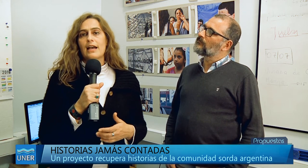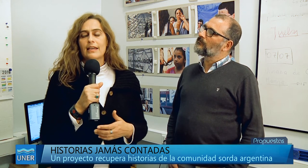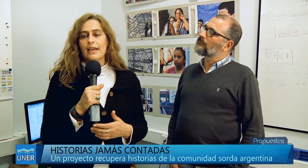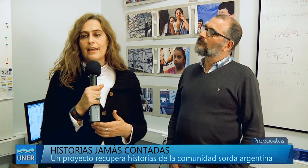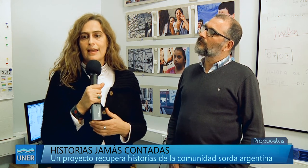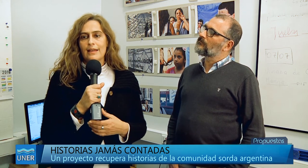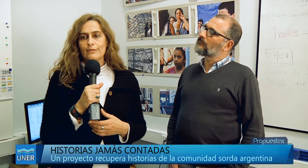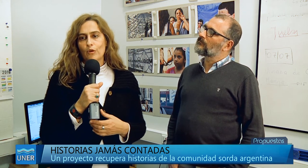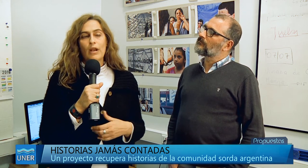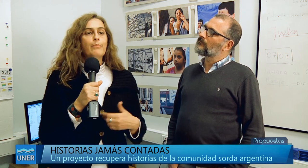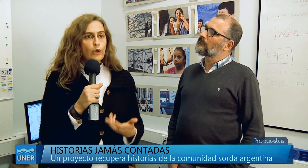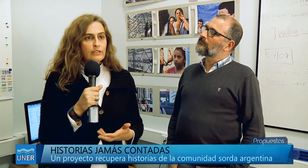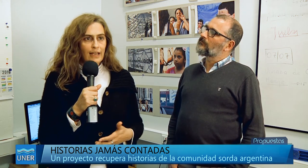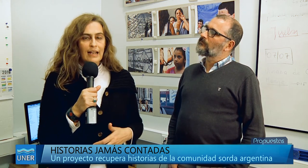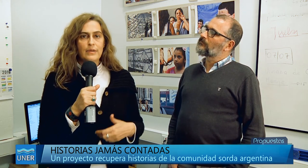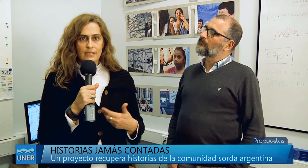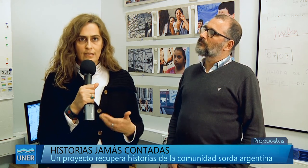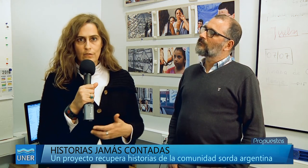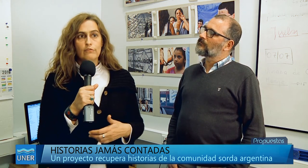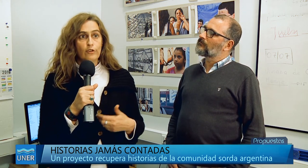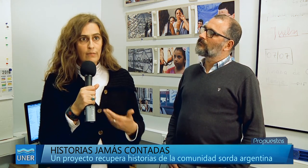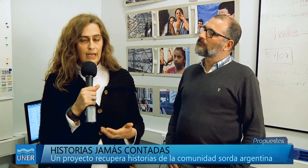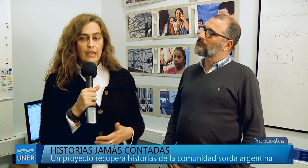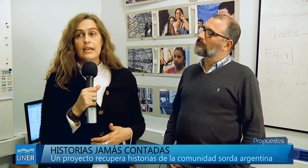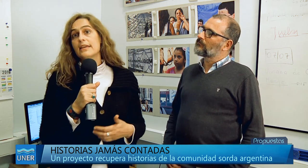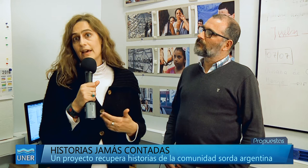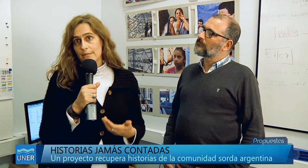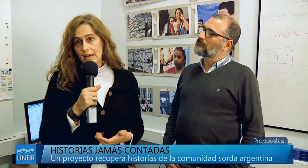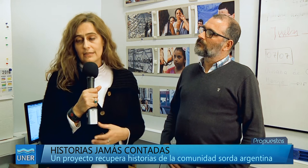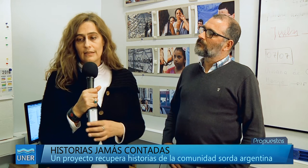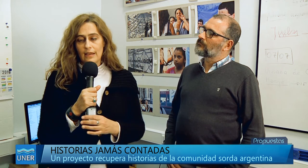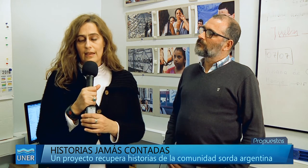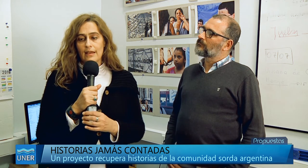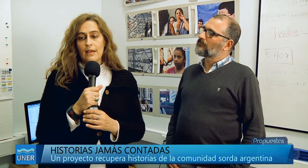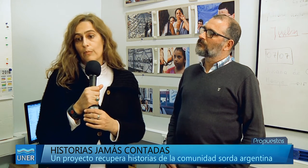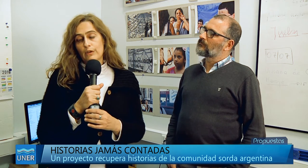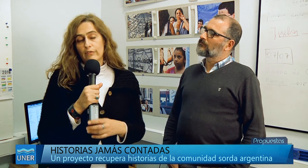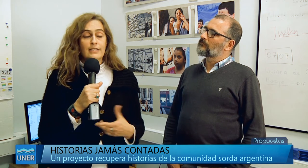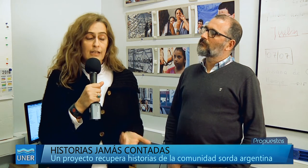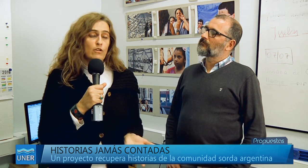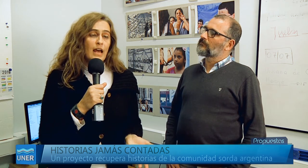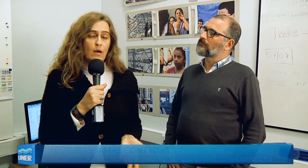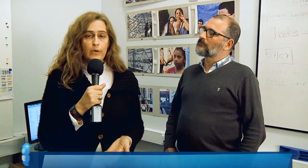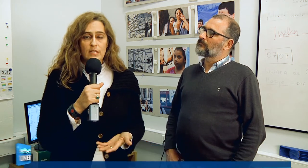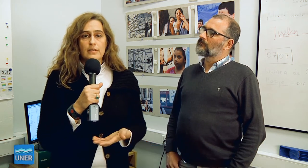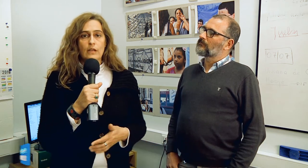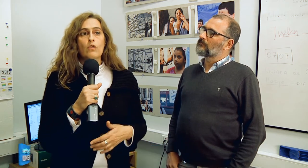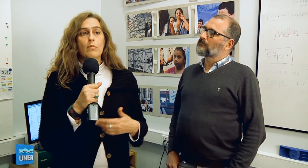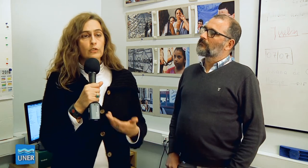que tomó la posta en la presentación formal y que además fue seleccionada porque se presentaron un montón